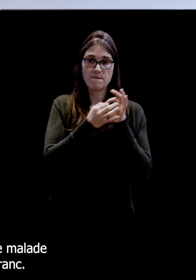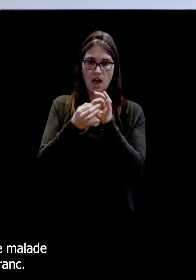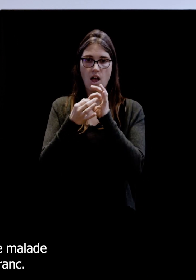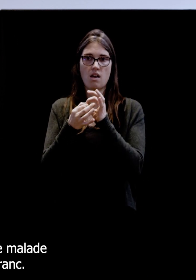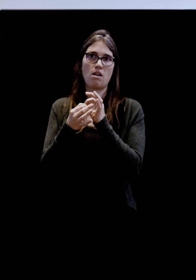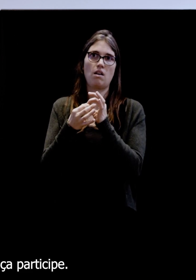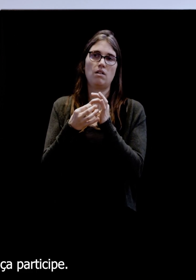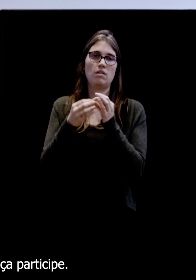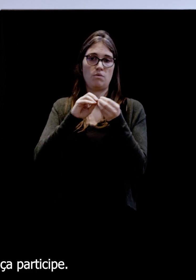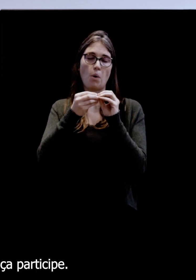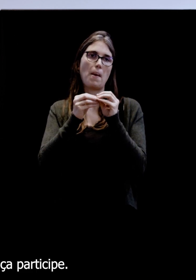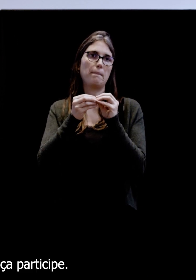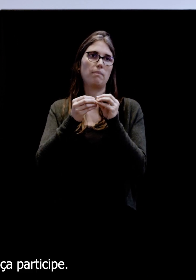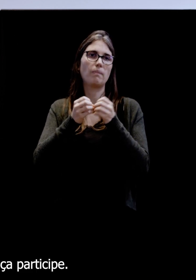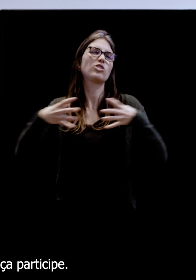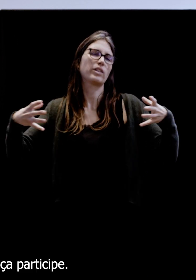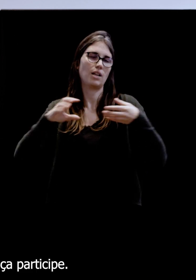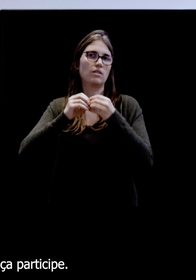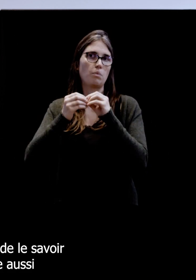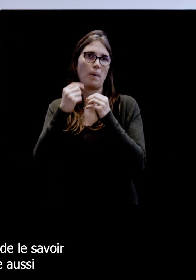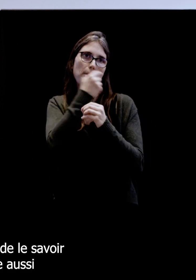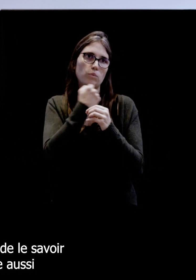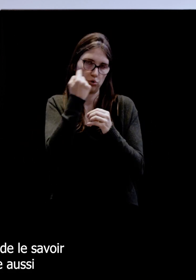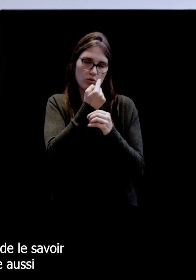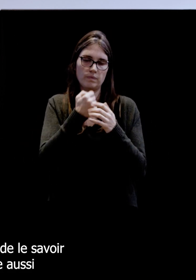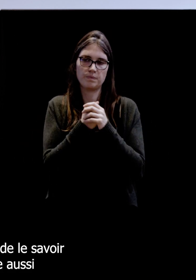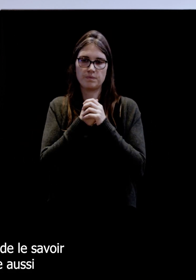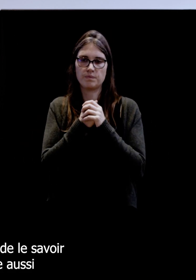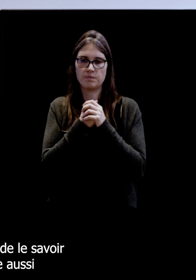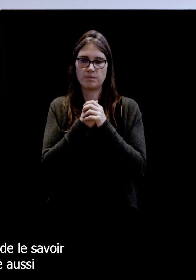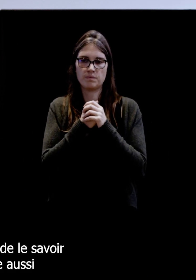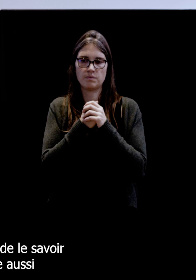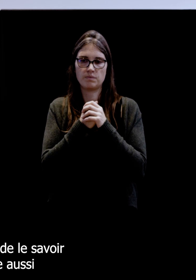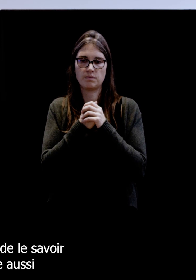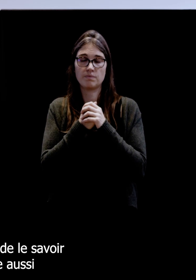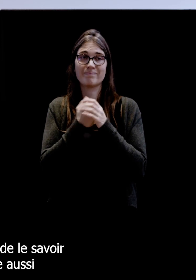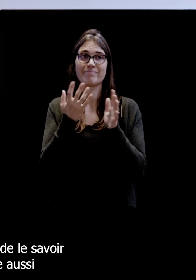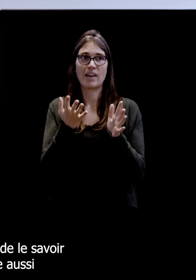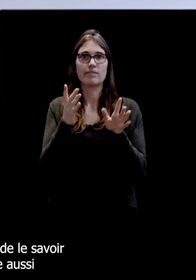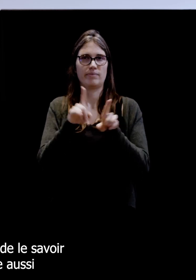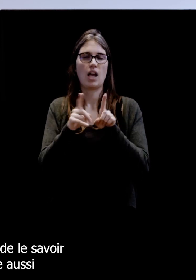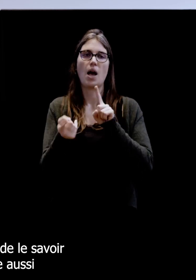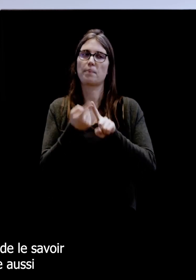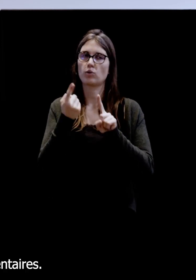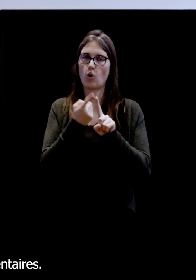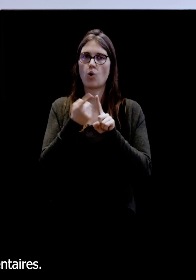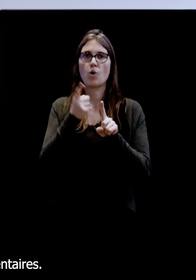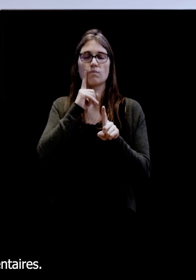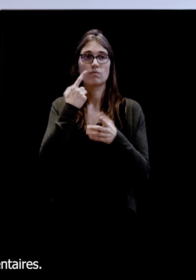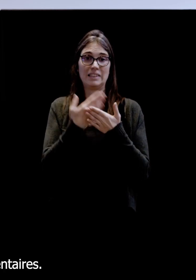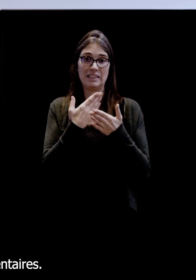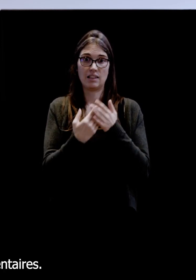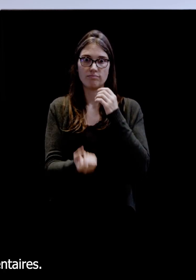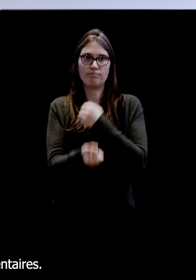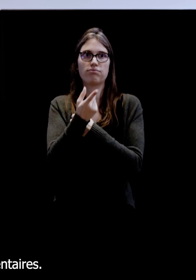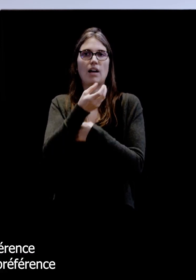beaucoup plus franc, je pense quand même que ça participe. Et ensuite, c'est important de le savoir parce que ça participe aussi aux